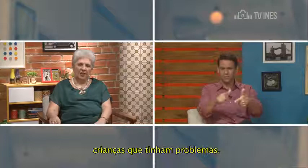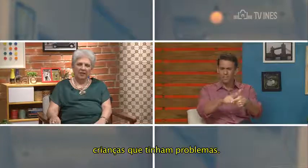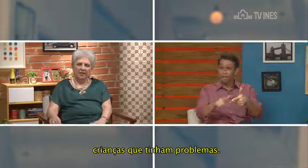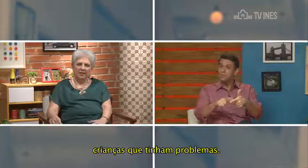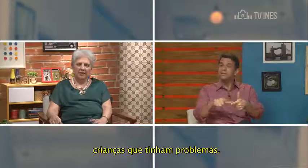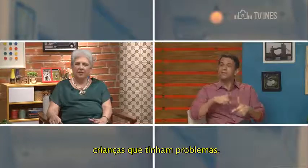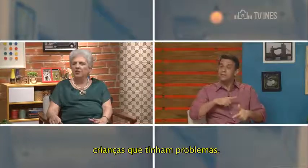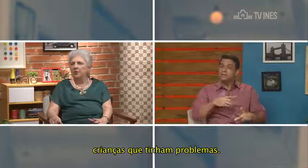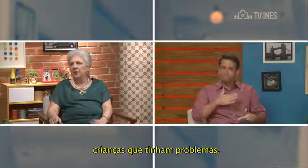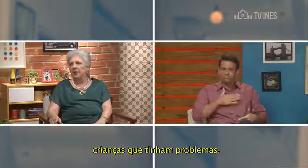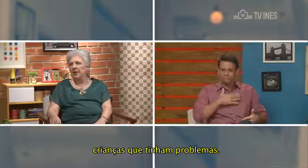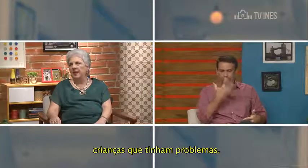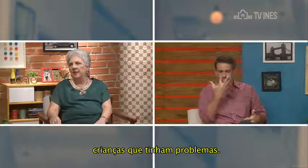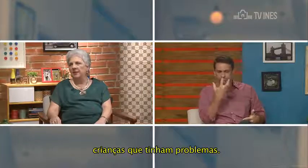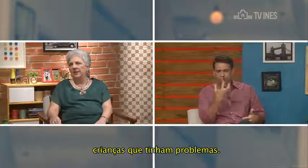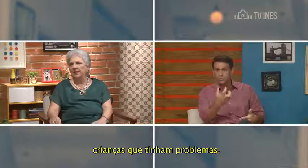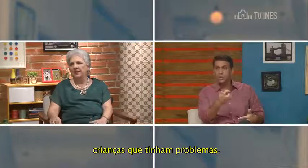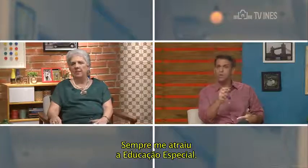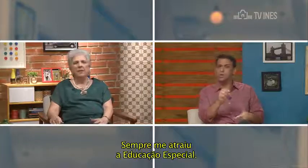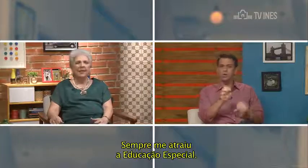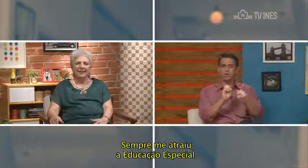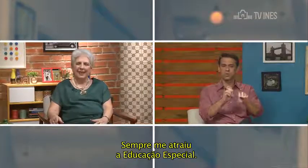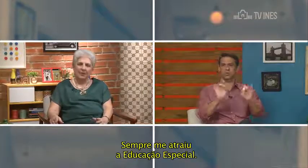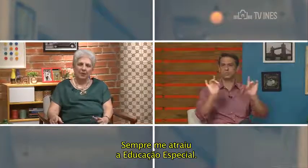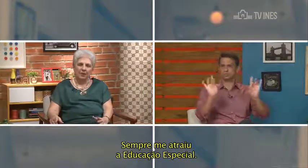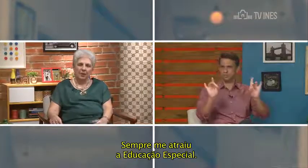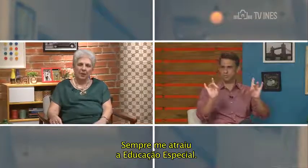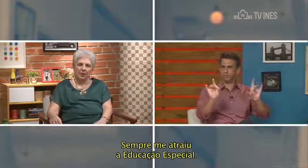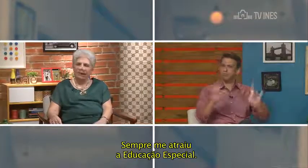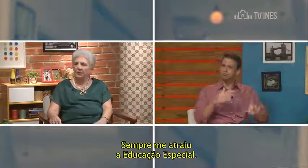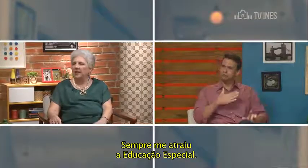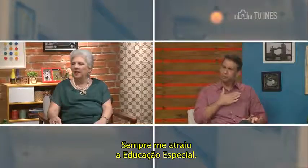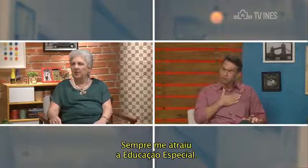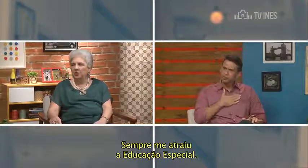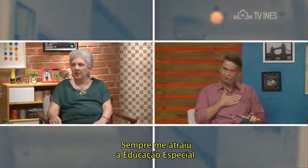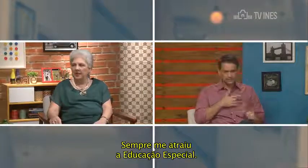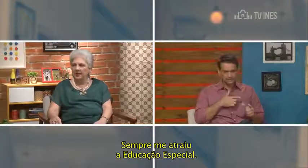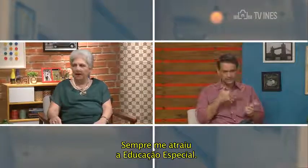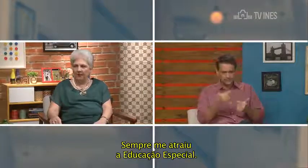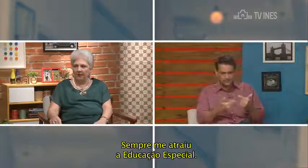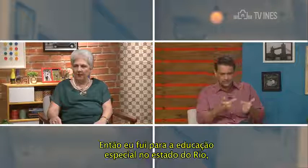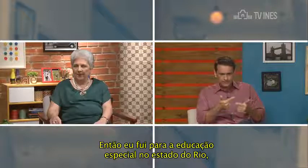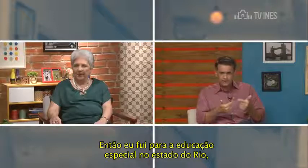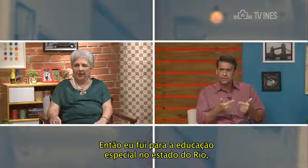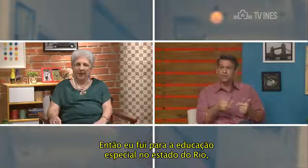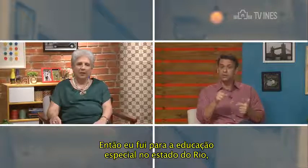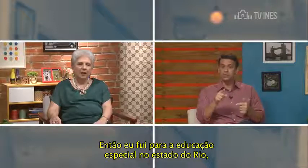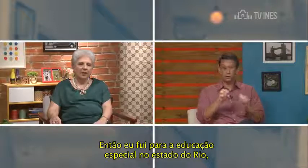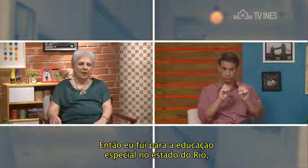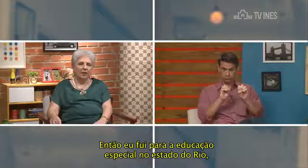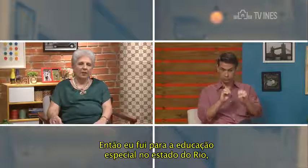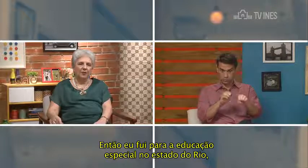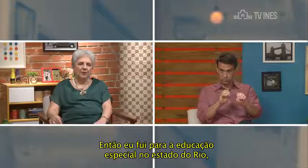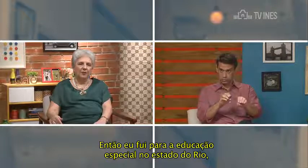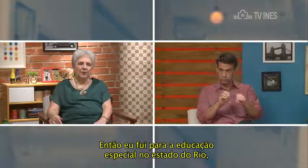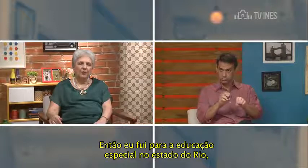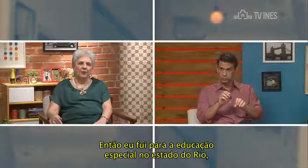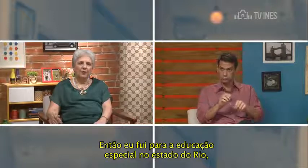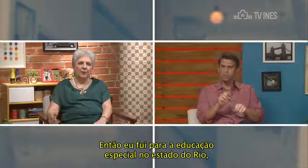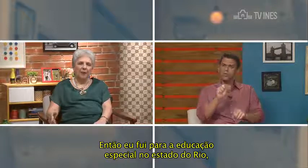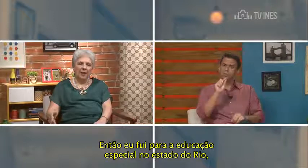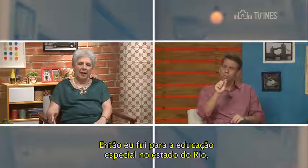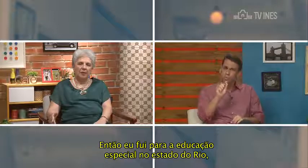Crianças que tinham problemas Sempre me atraiu a educação especial Então, eu